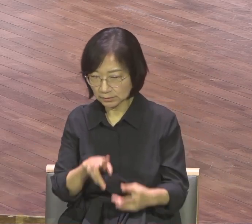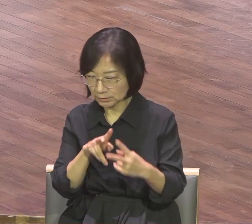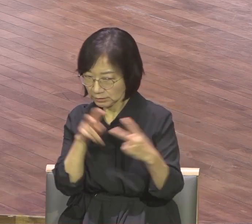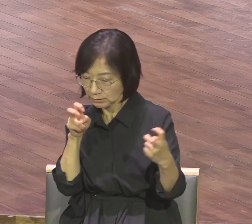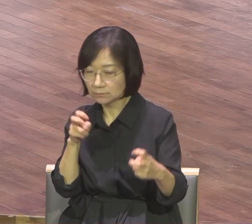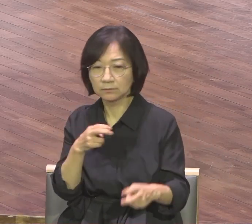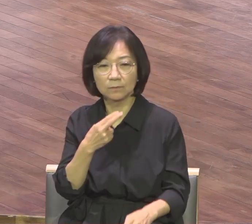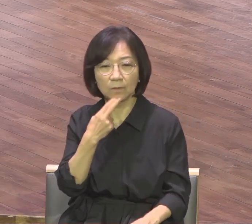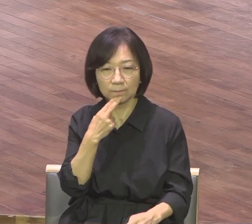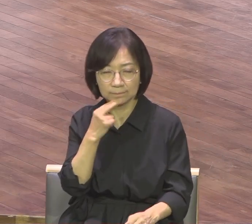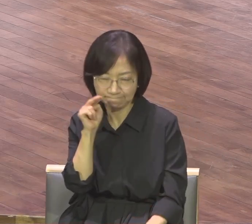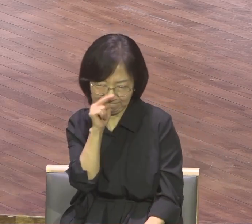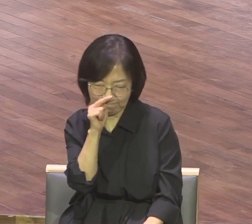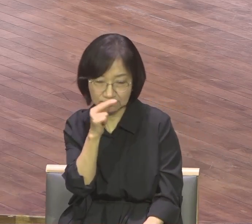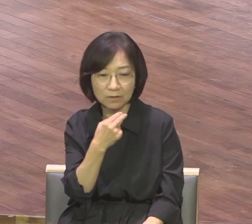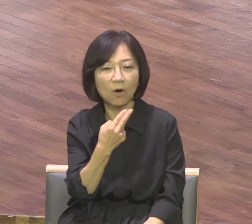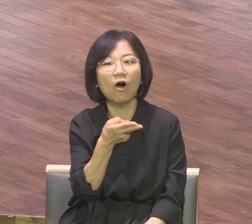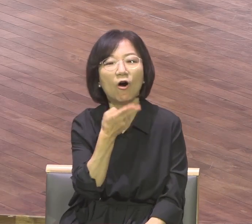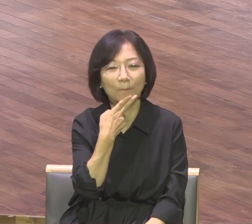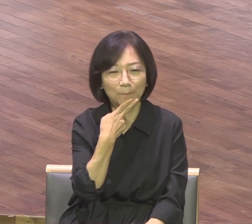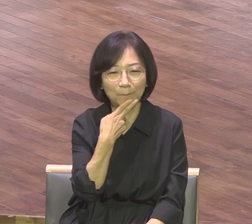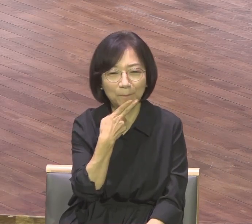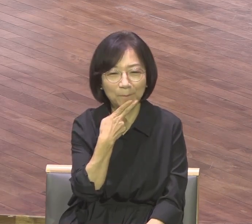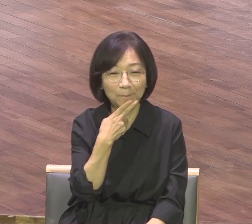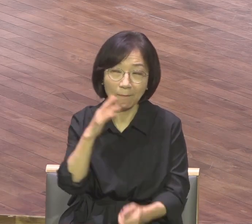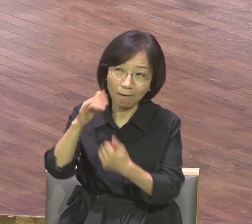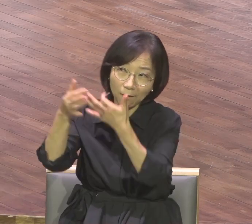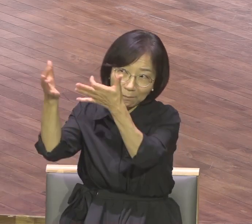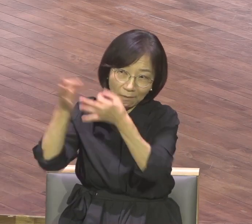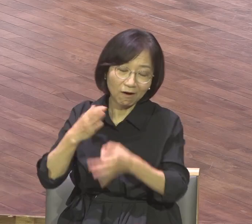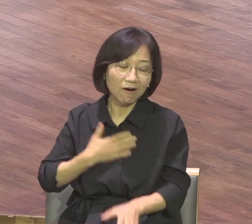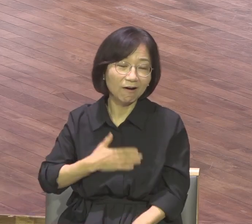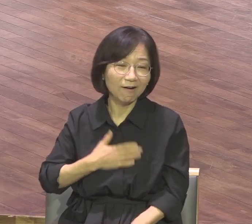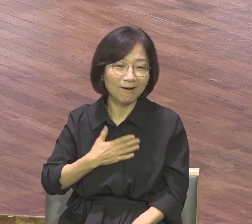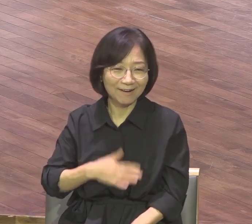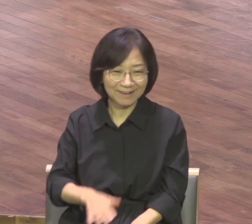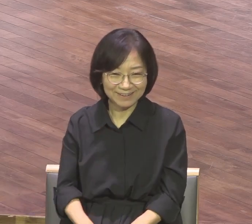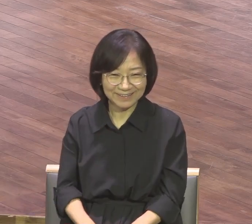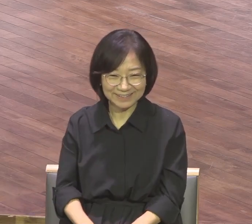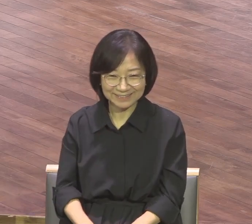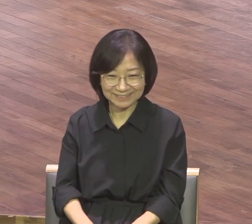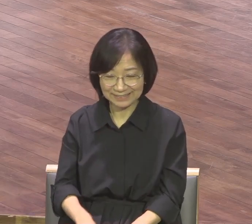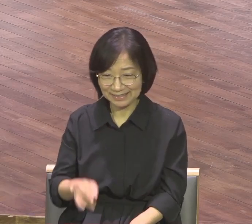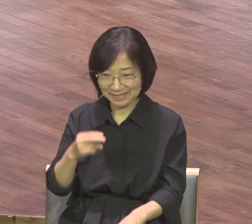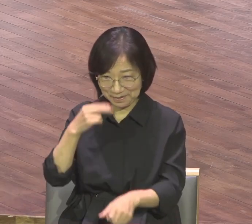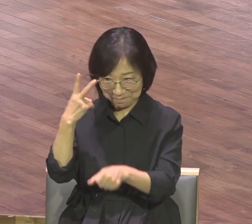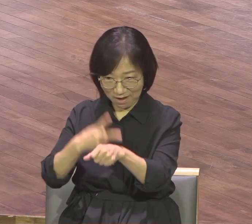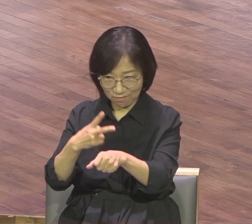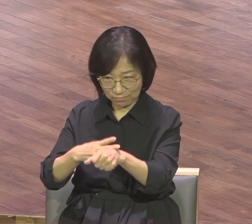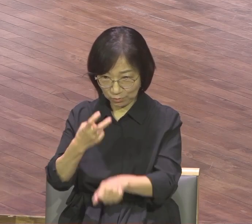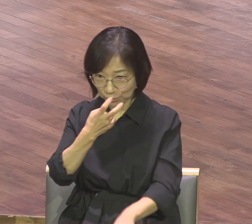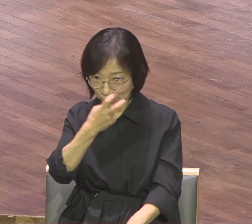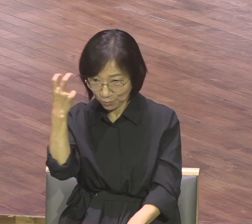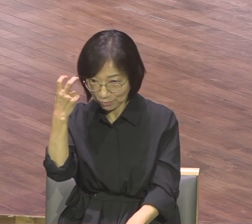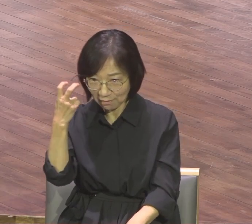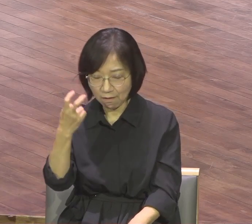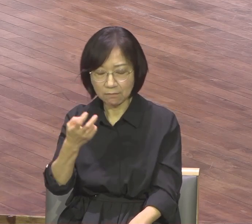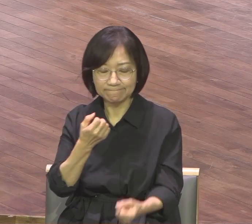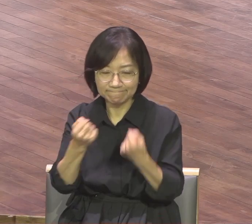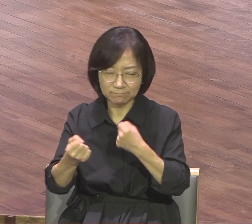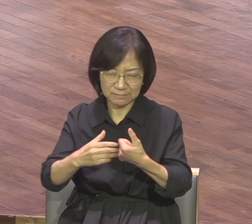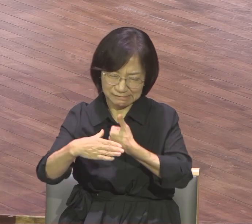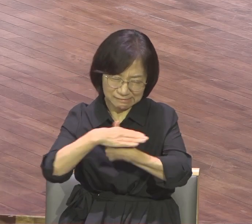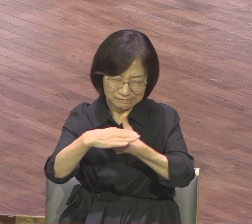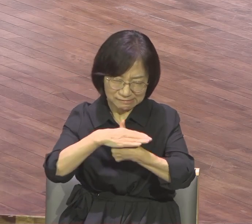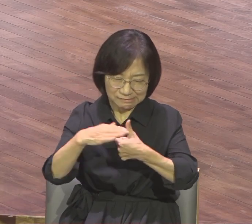거 안 해요. 하나님 앞에 했는데 뭐. 아 똑똑한 바울도 당했는데 내가 왜 못 당해서.